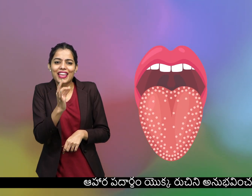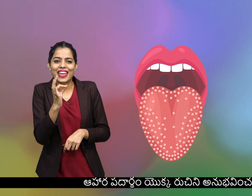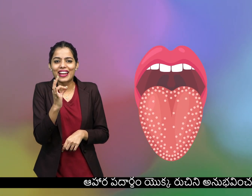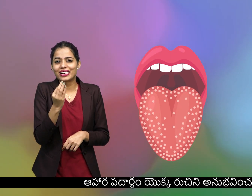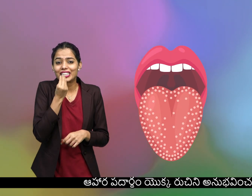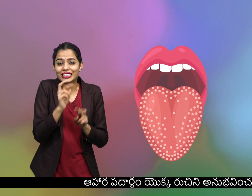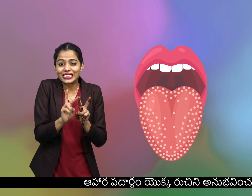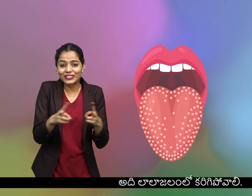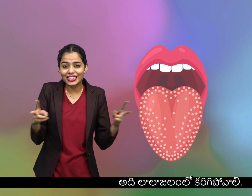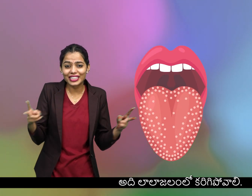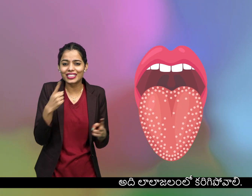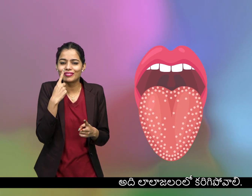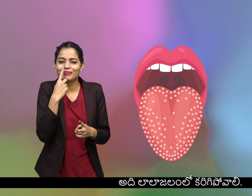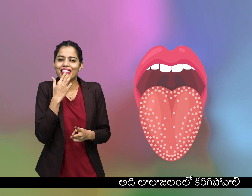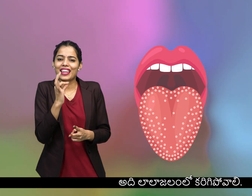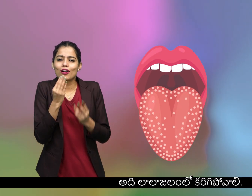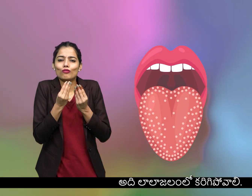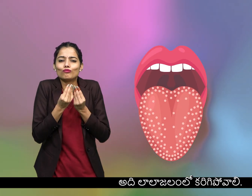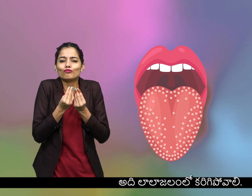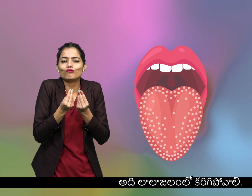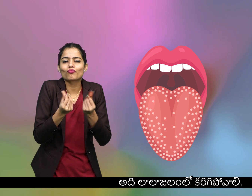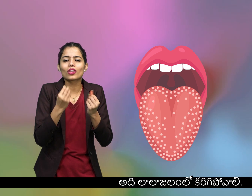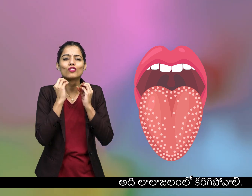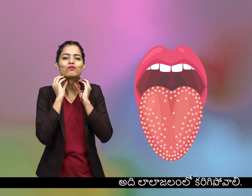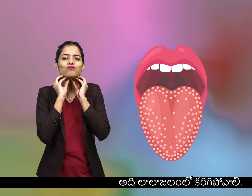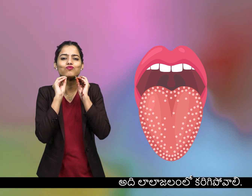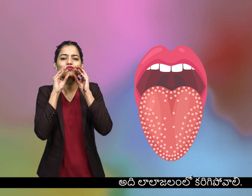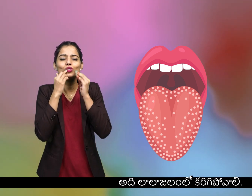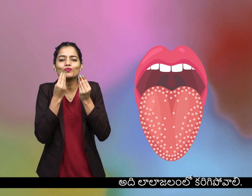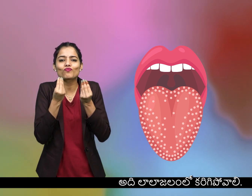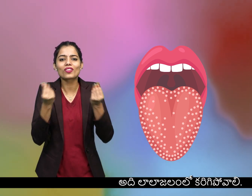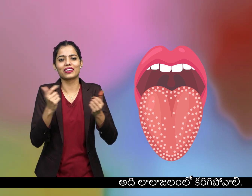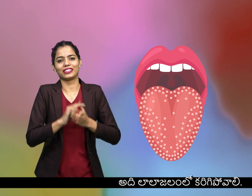అనుభవించడానికి అది లాలాజలంలో కరిగిపోవాలి.